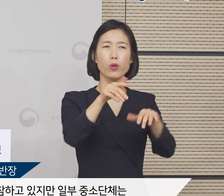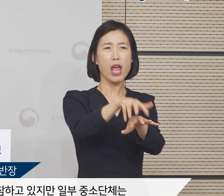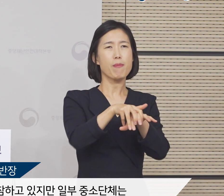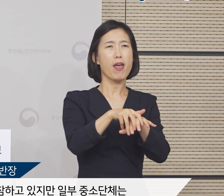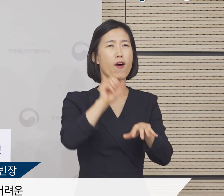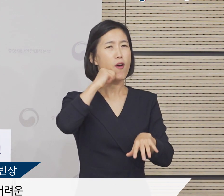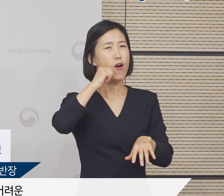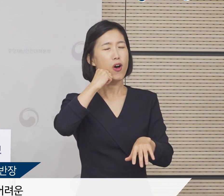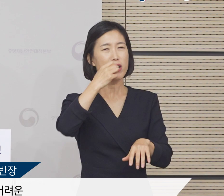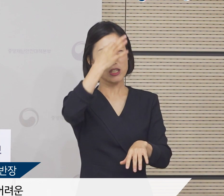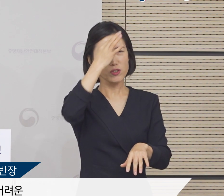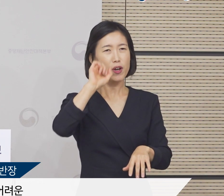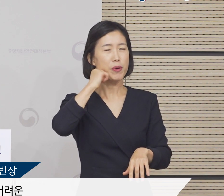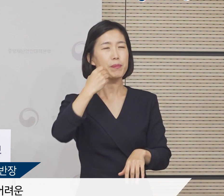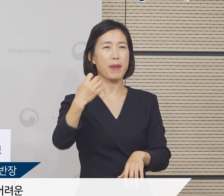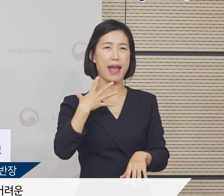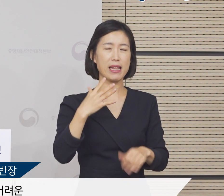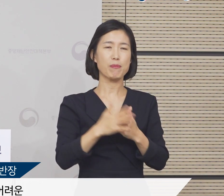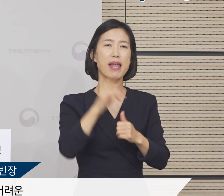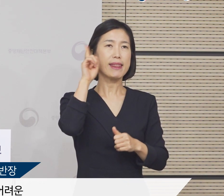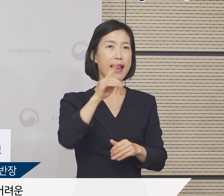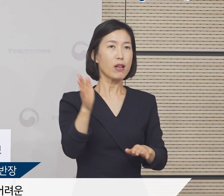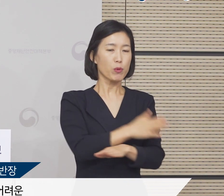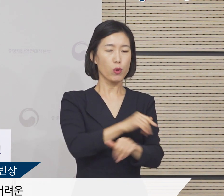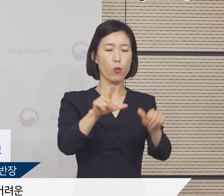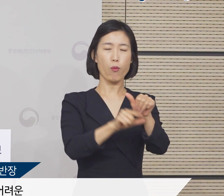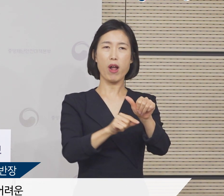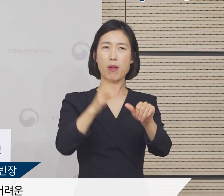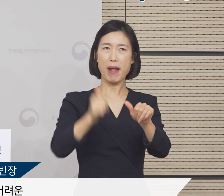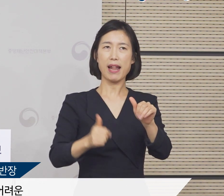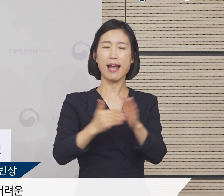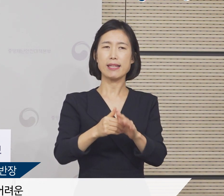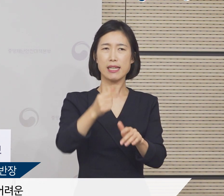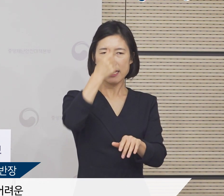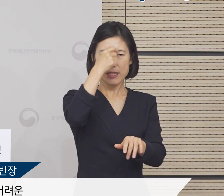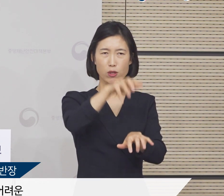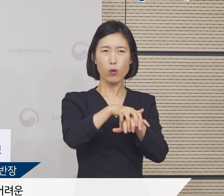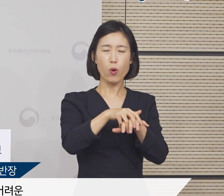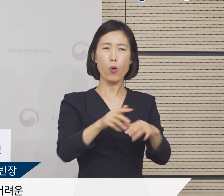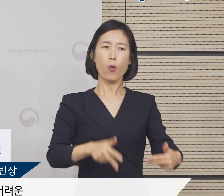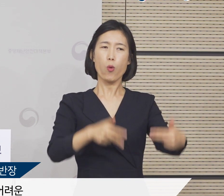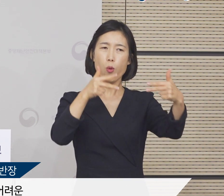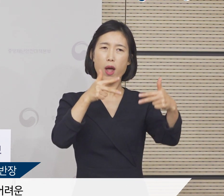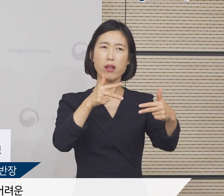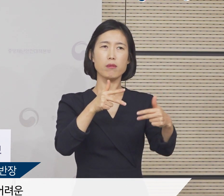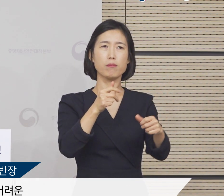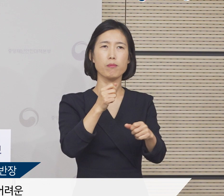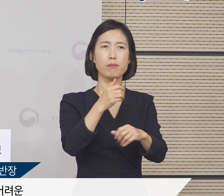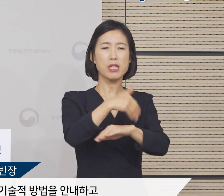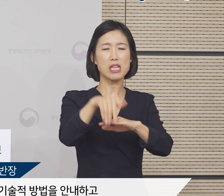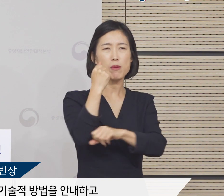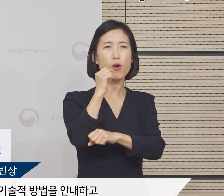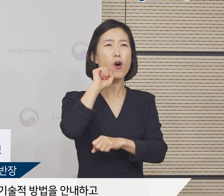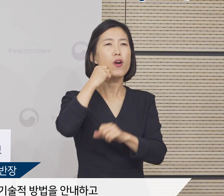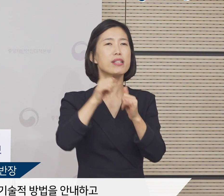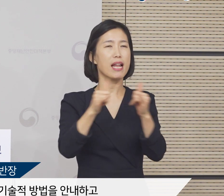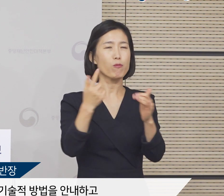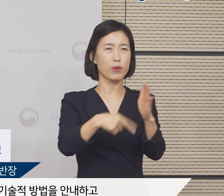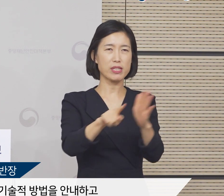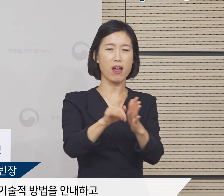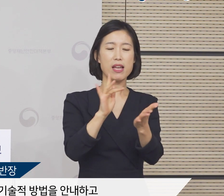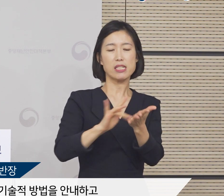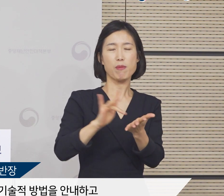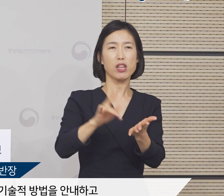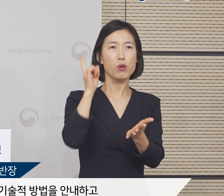있습니다. 내일부터 5월 말까지 온라인 종교 활동이 어려운 200인 이하 중소종교단체를 대상으로 스마트폰